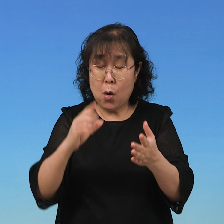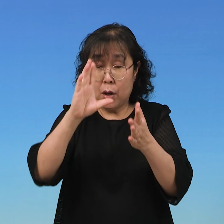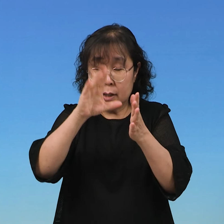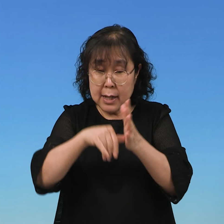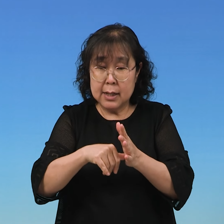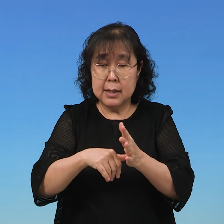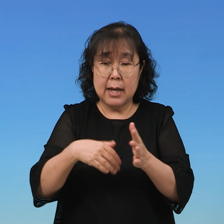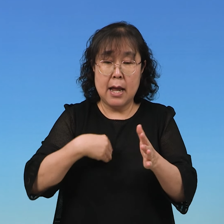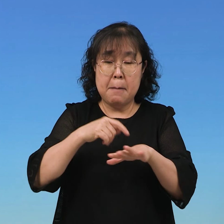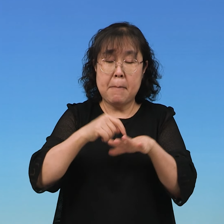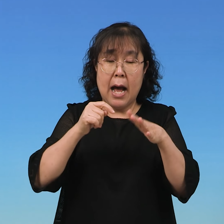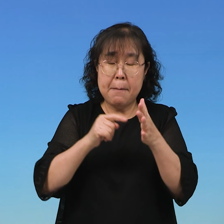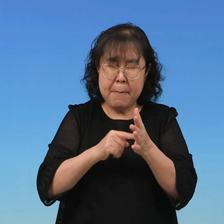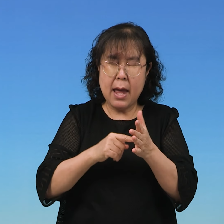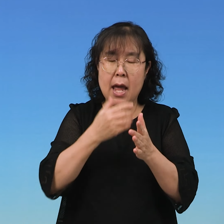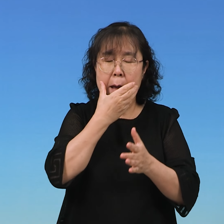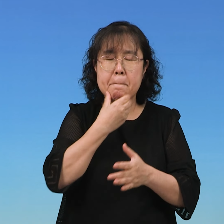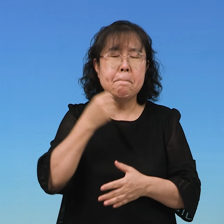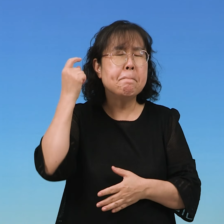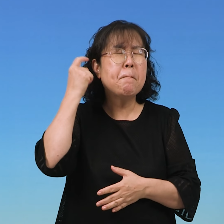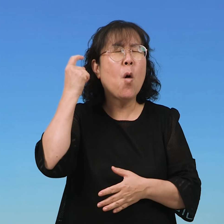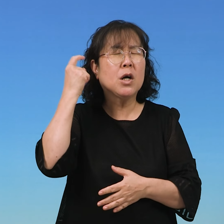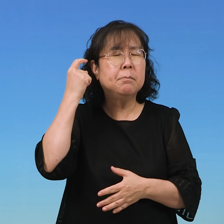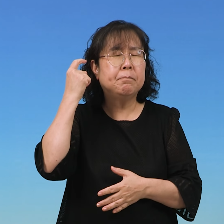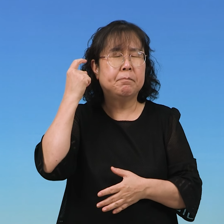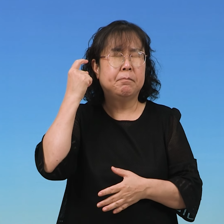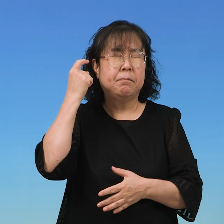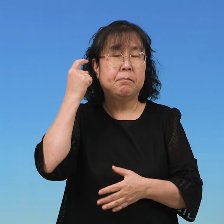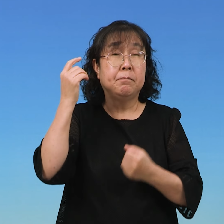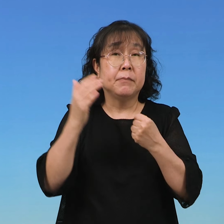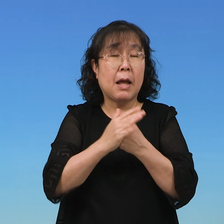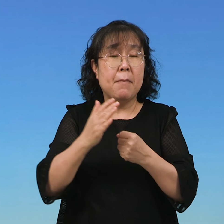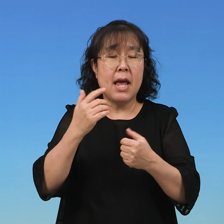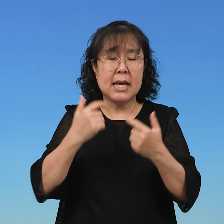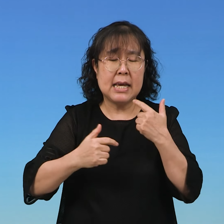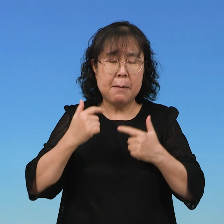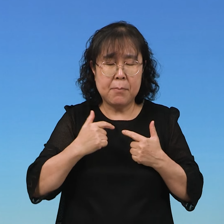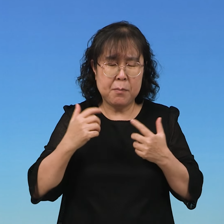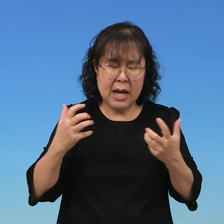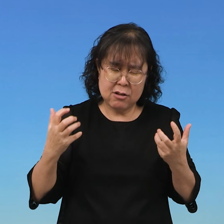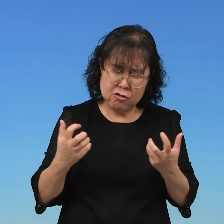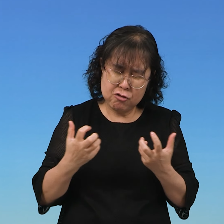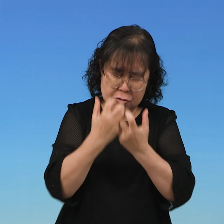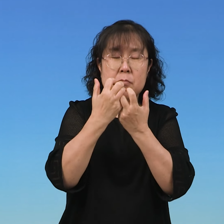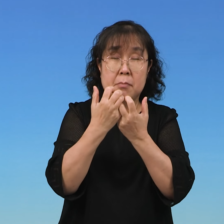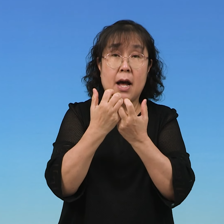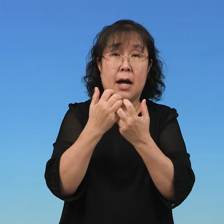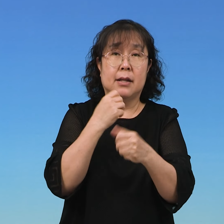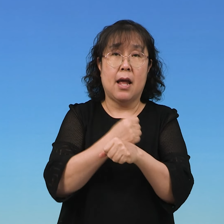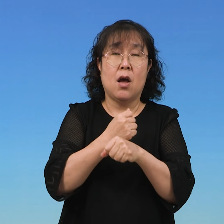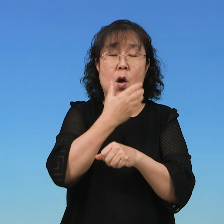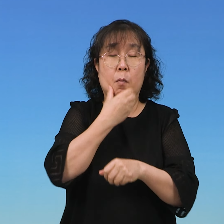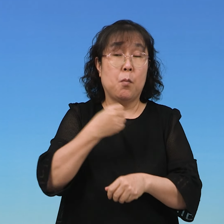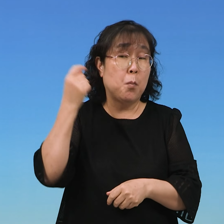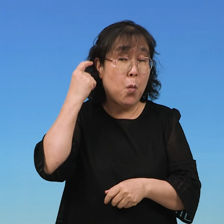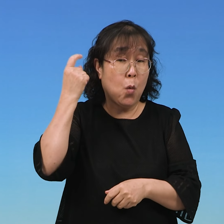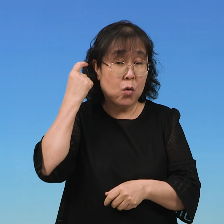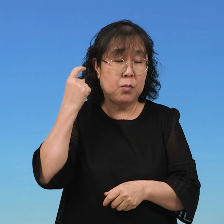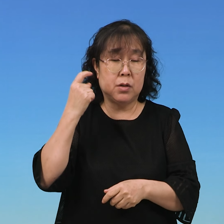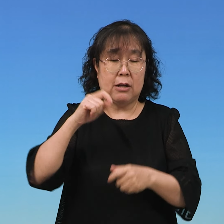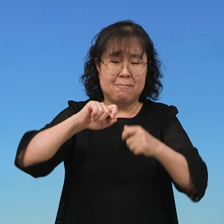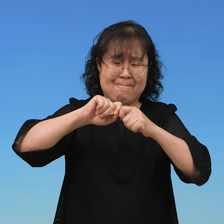돌아왔을 때면 항상 제 마음에 복음으로 기쁨이 충만해져요. 오늘도 복음이 추상적이지 않고 막연하지